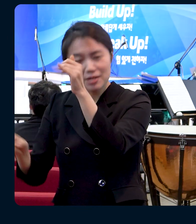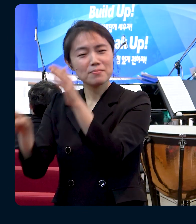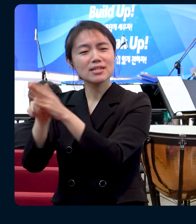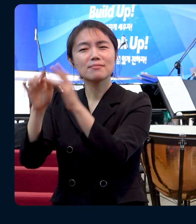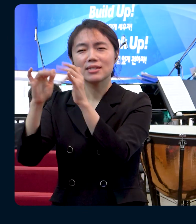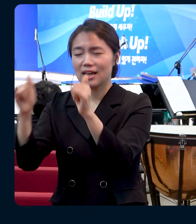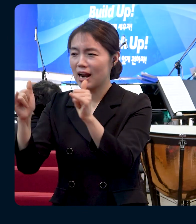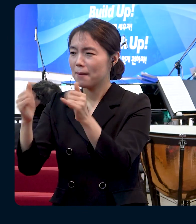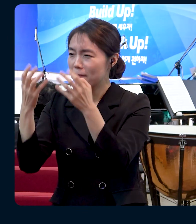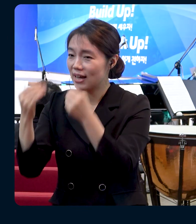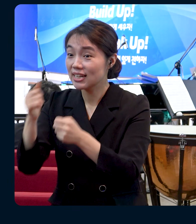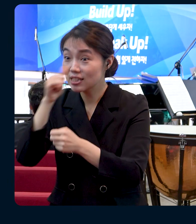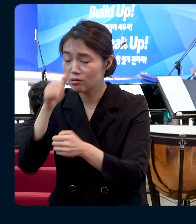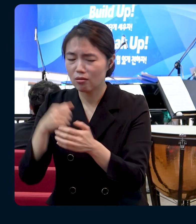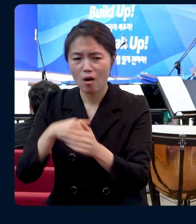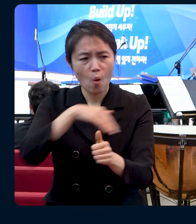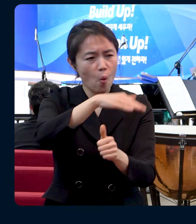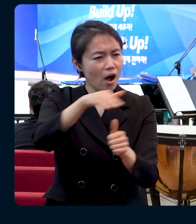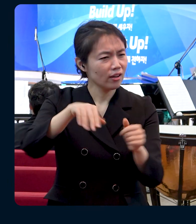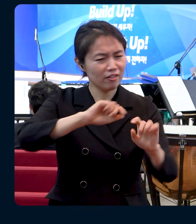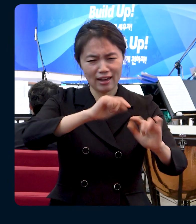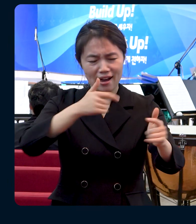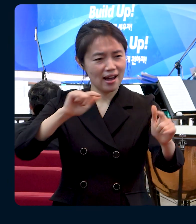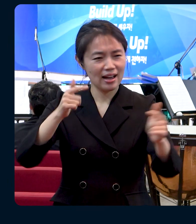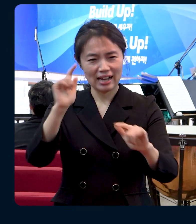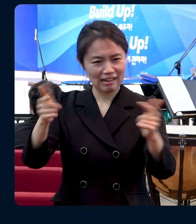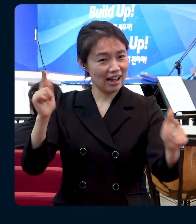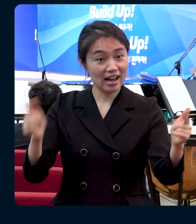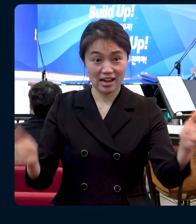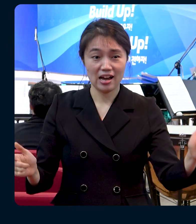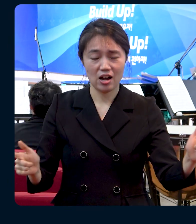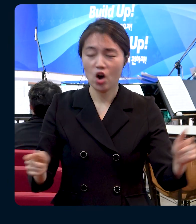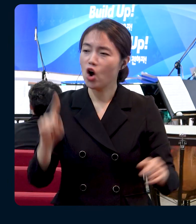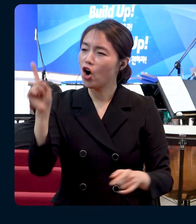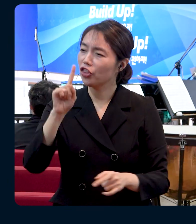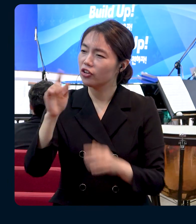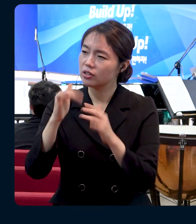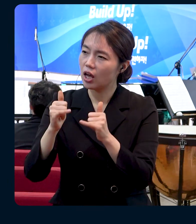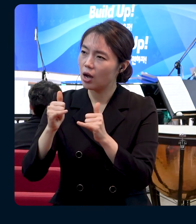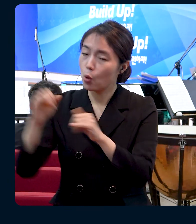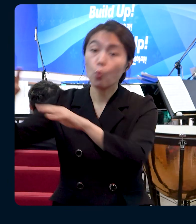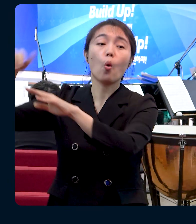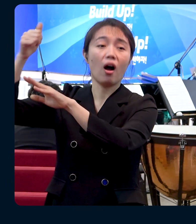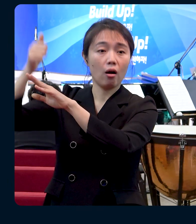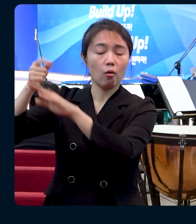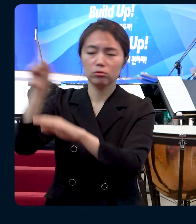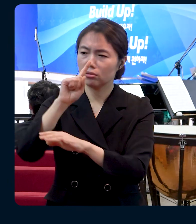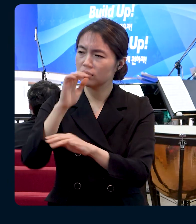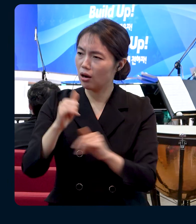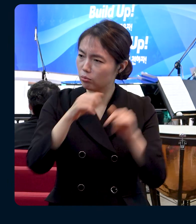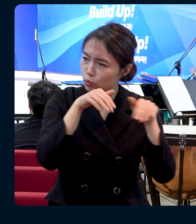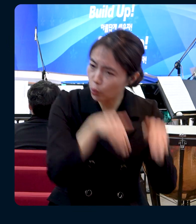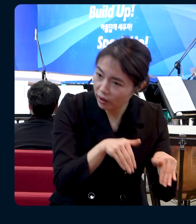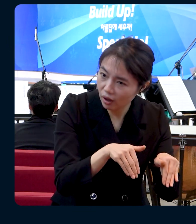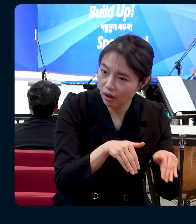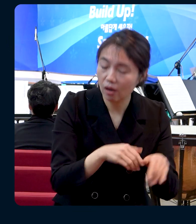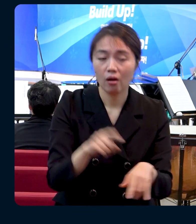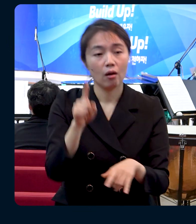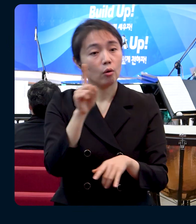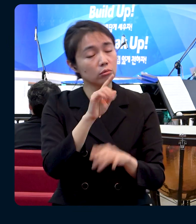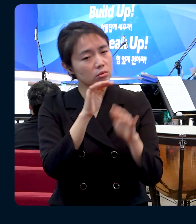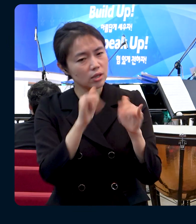신앙의 사람들은 다양한 환경 속에 있었습니다. 어떤 사람은 정말 높은 자리에 있는 사람이 있지만 어떤 사람은 낮은 자리에 있었어요.